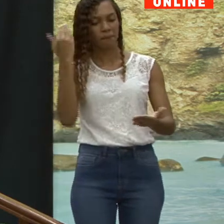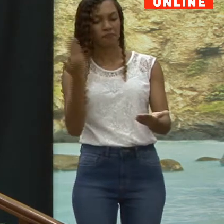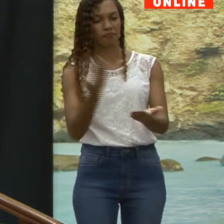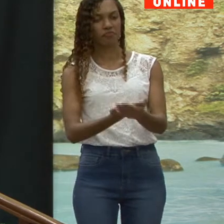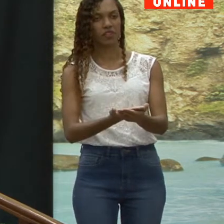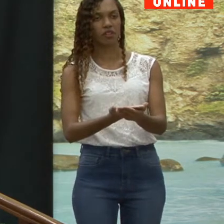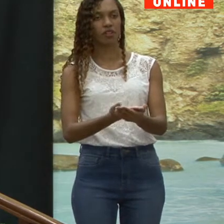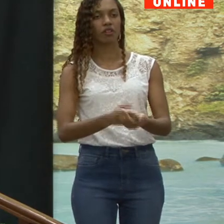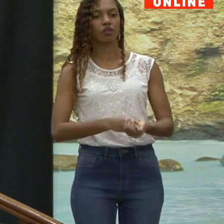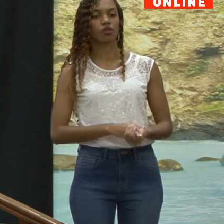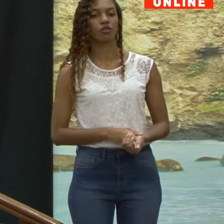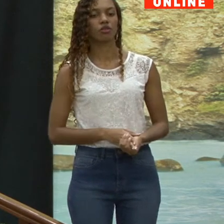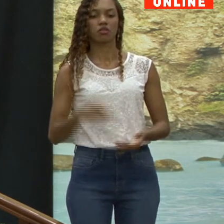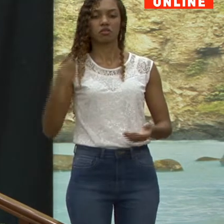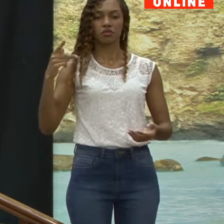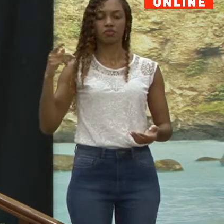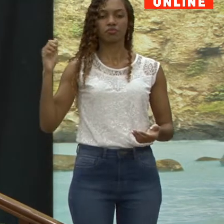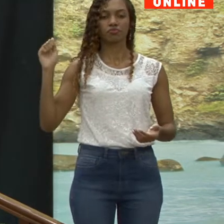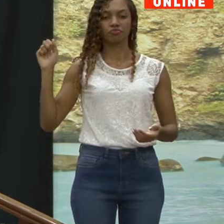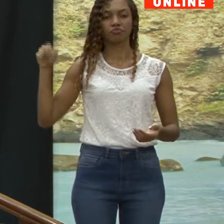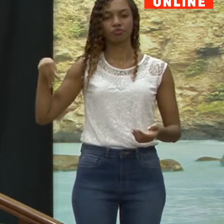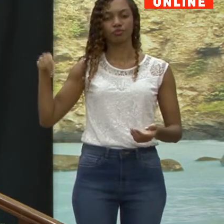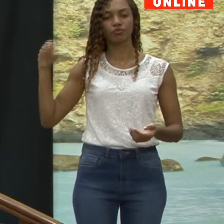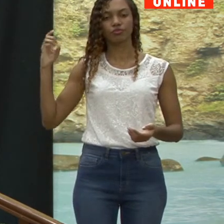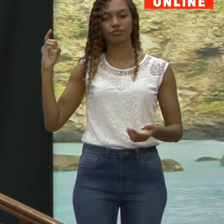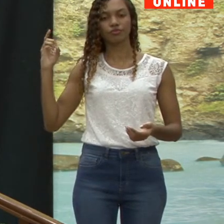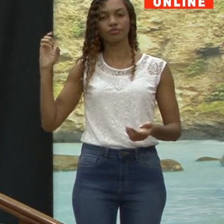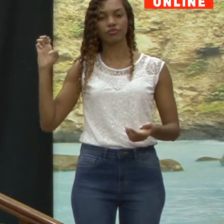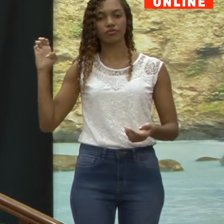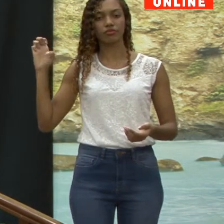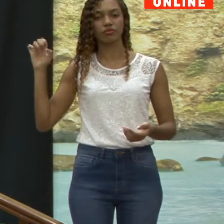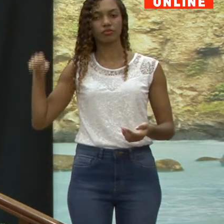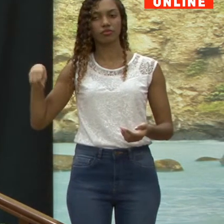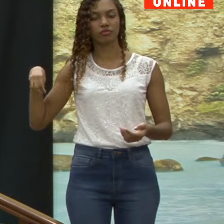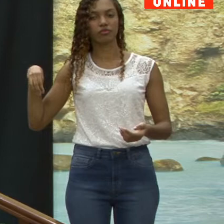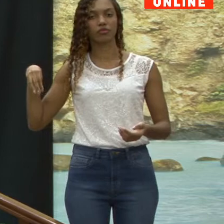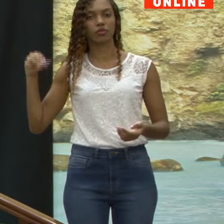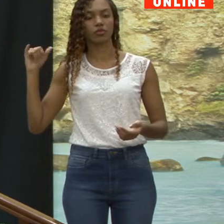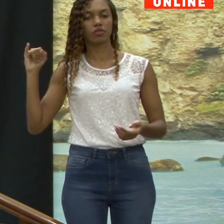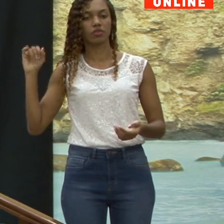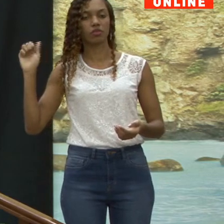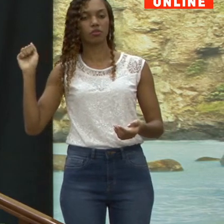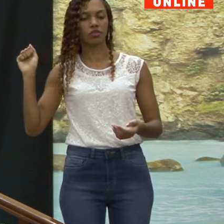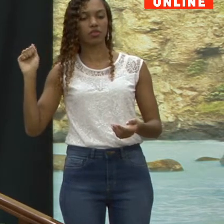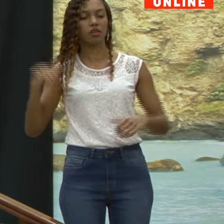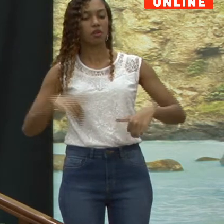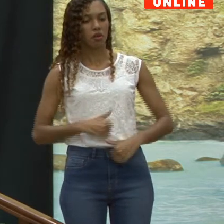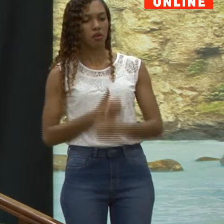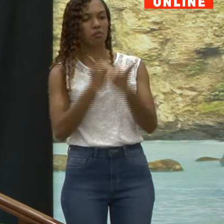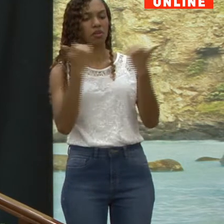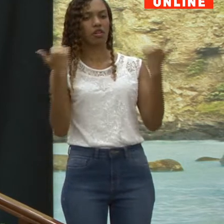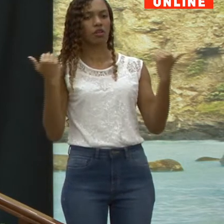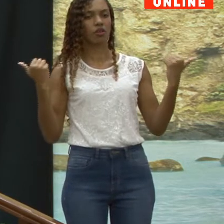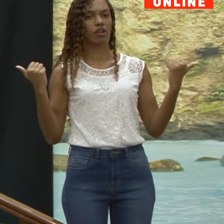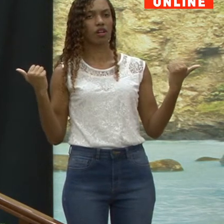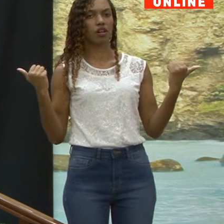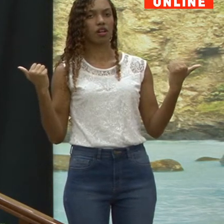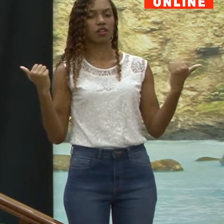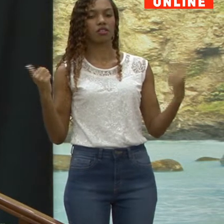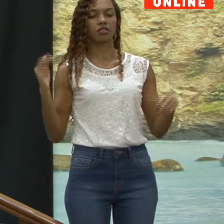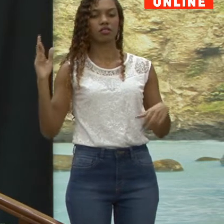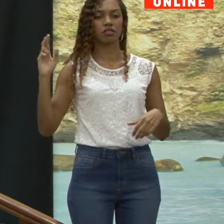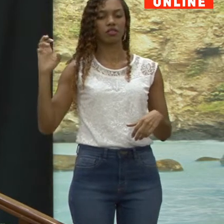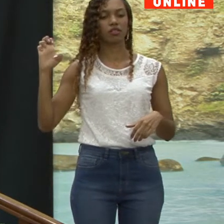nossos relacionamentos. Aquele juízo que fazemos das pessoas. Aquela mulher